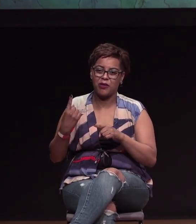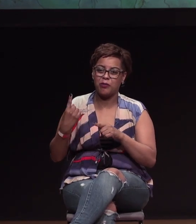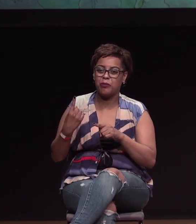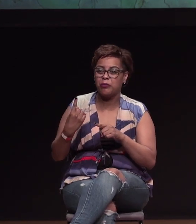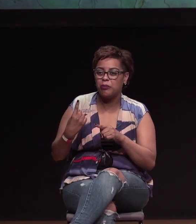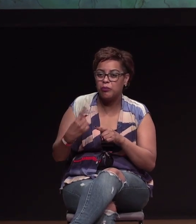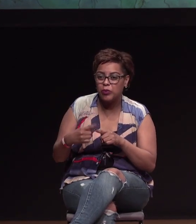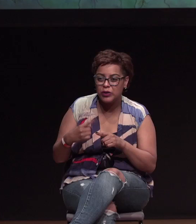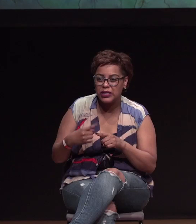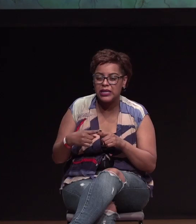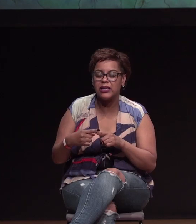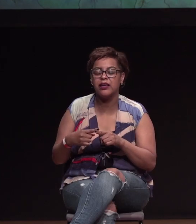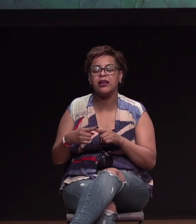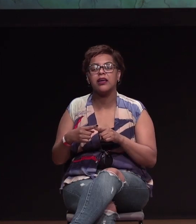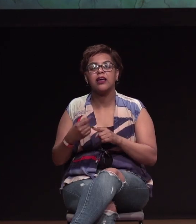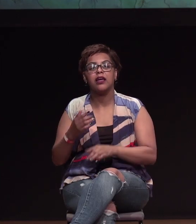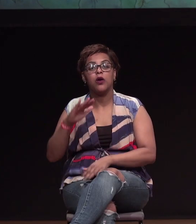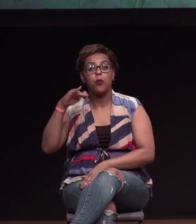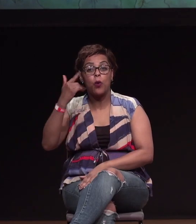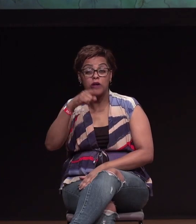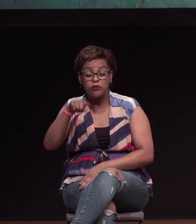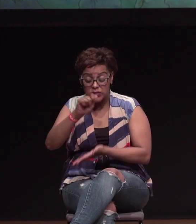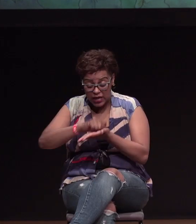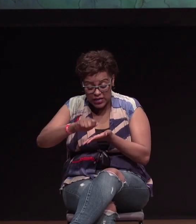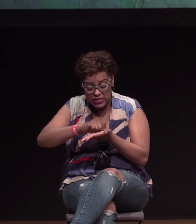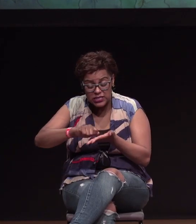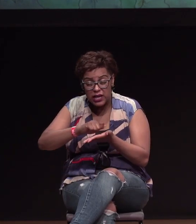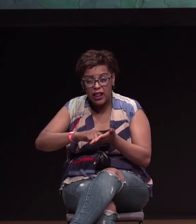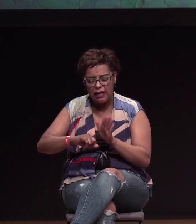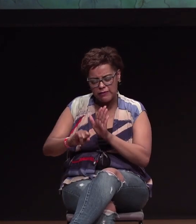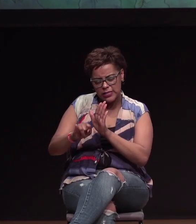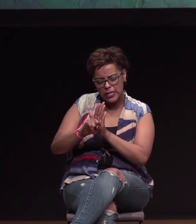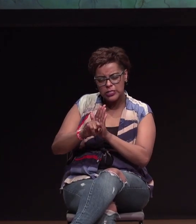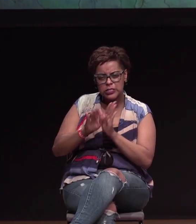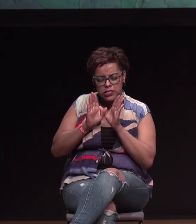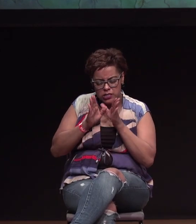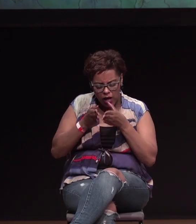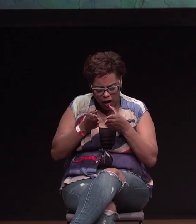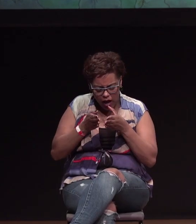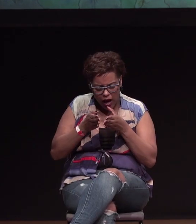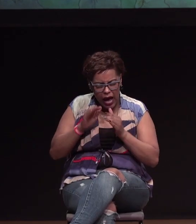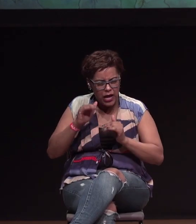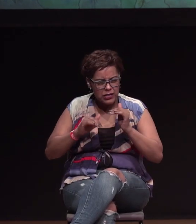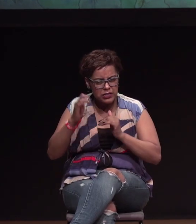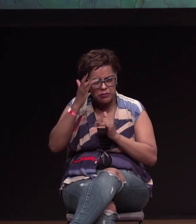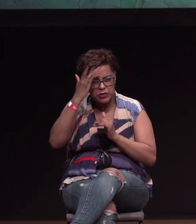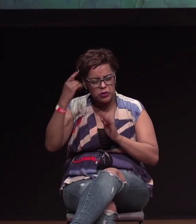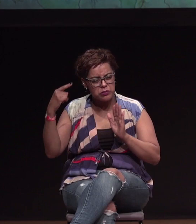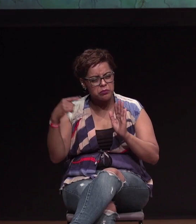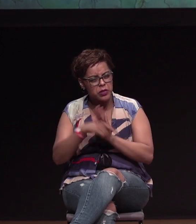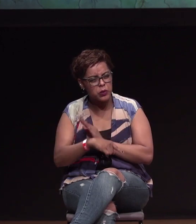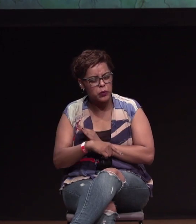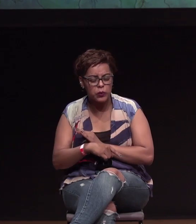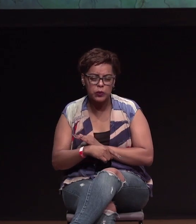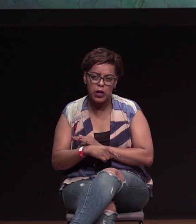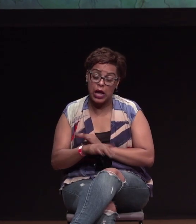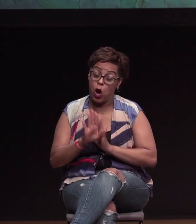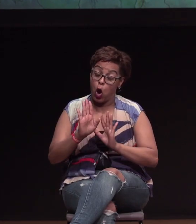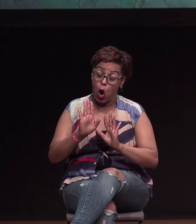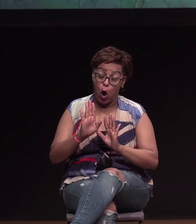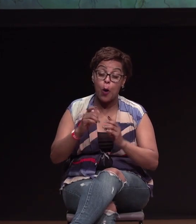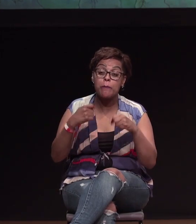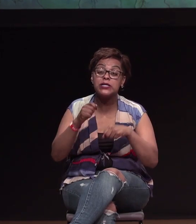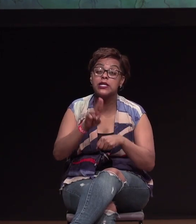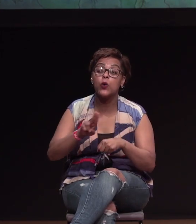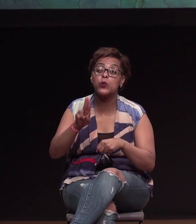locos identitários assim, ocorre muitas vezes também que as pessoas dizem assim, não, mas tem que citar fulana,